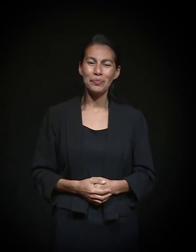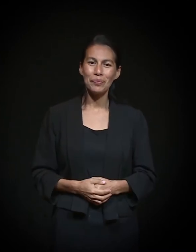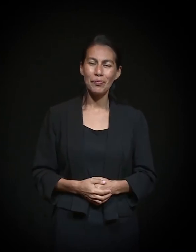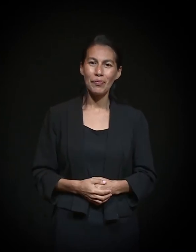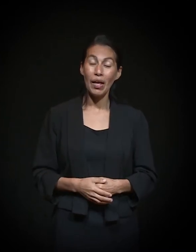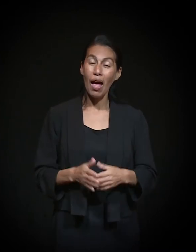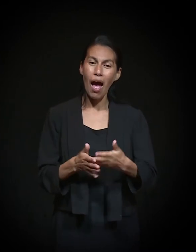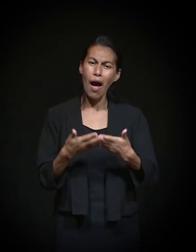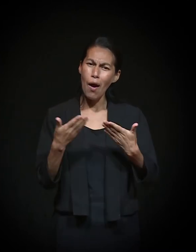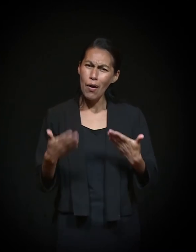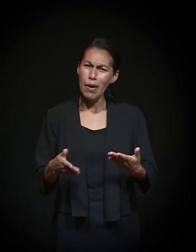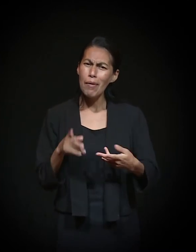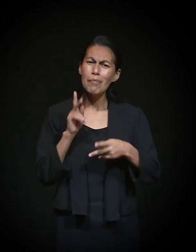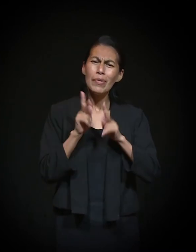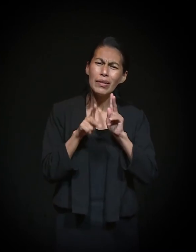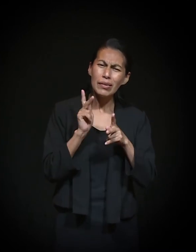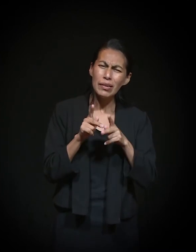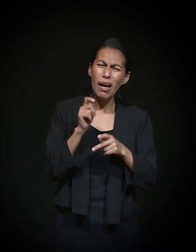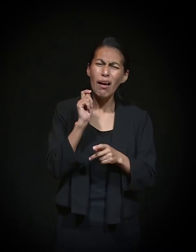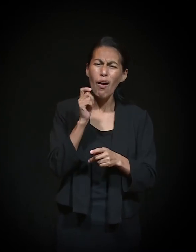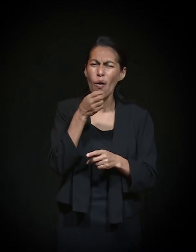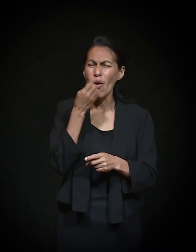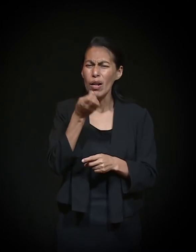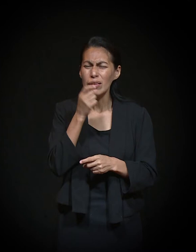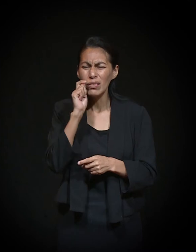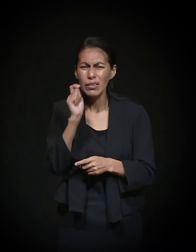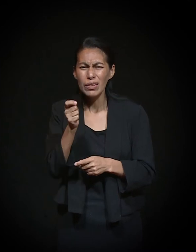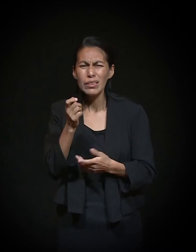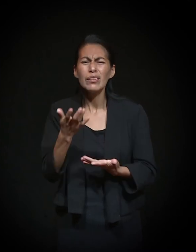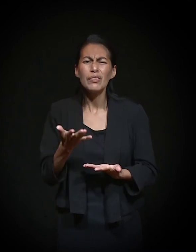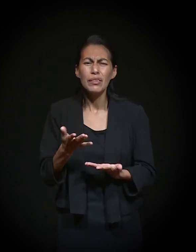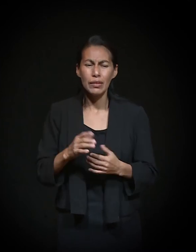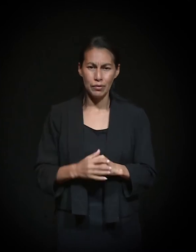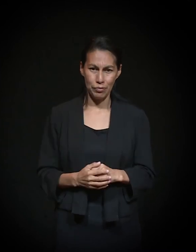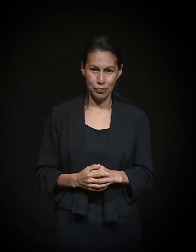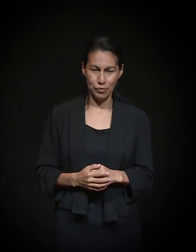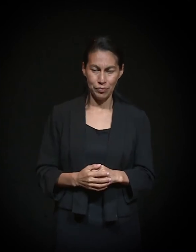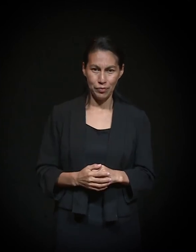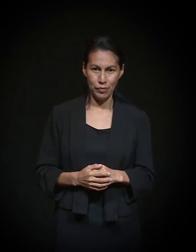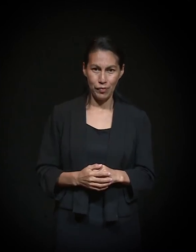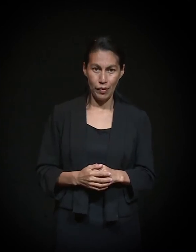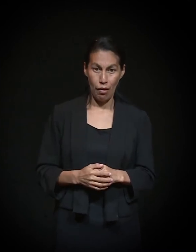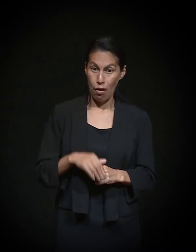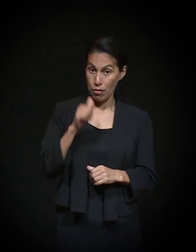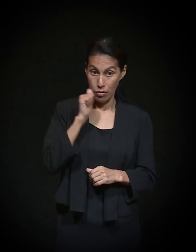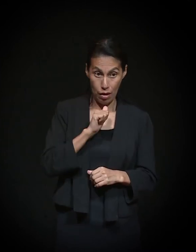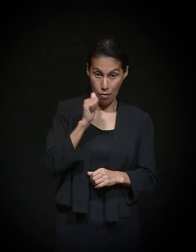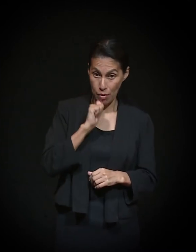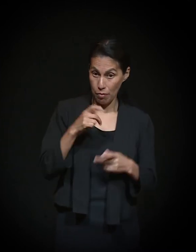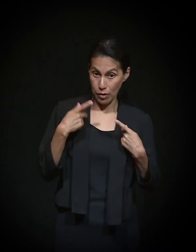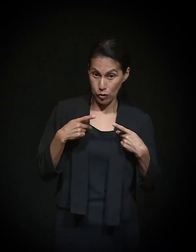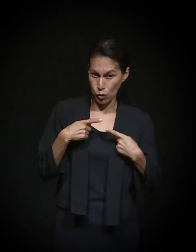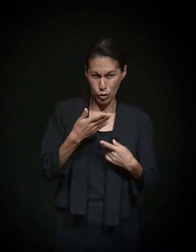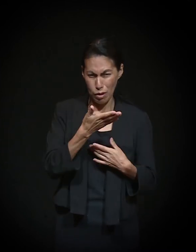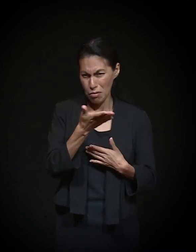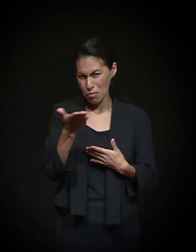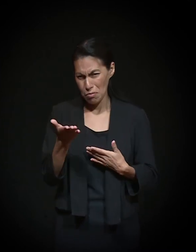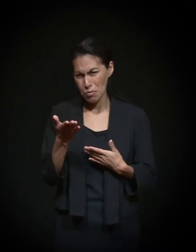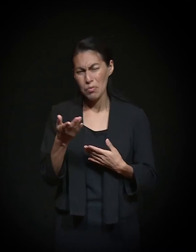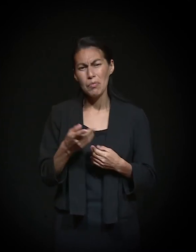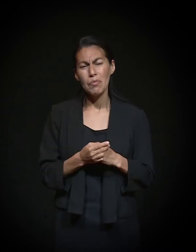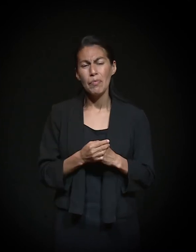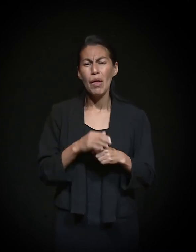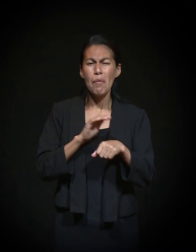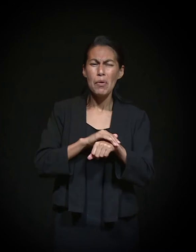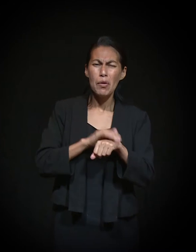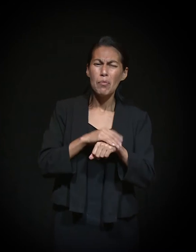Y dice, ¿cómo se nos? ¿Qué es la oración para ustedes? siempre les preguntamos a todos nuestros